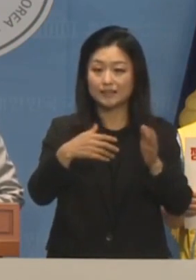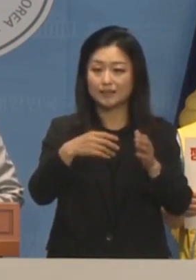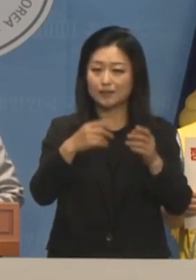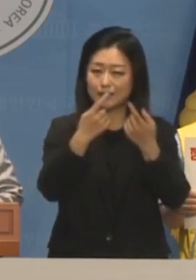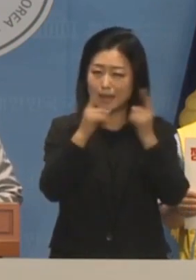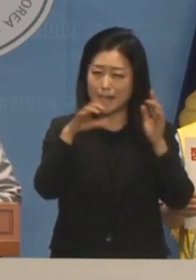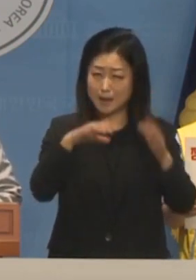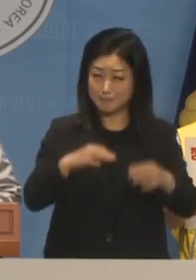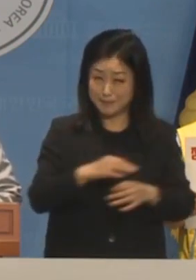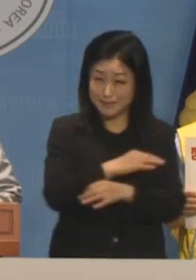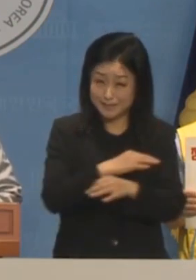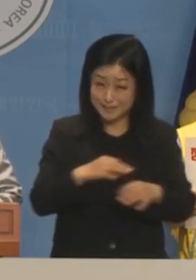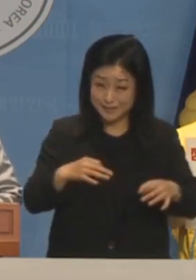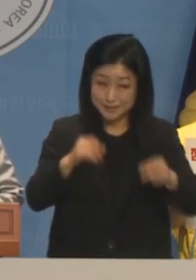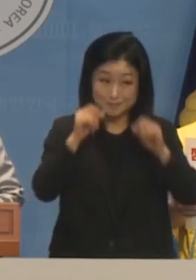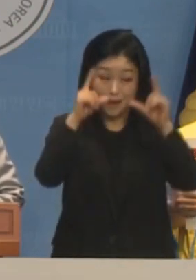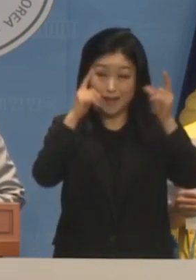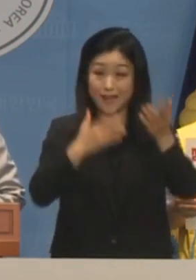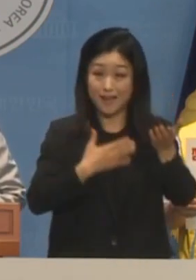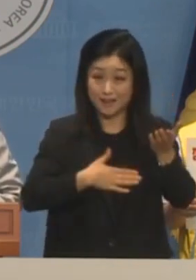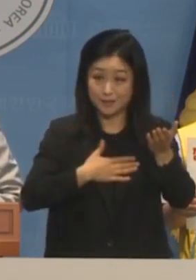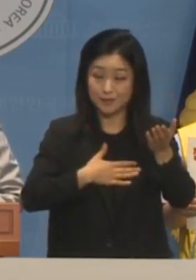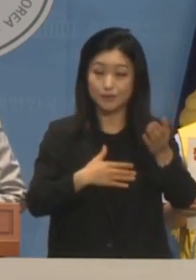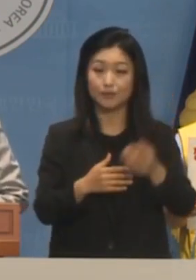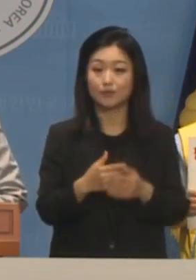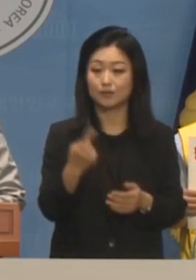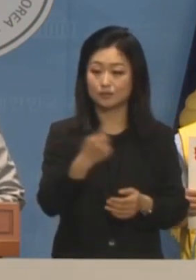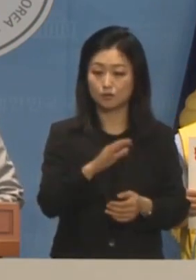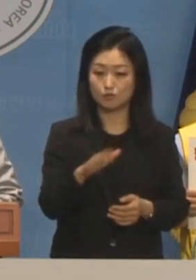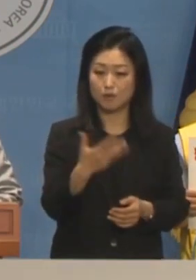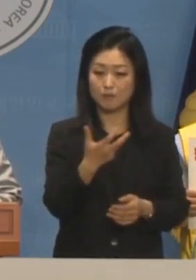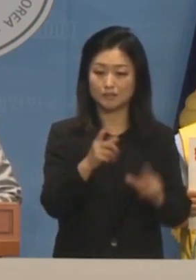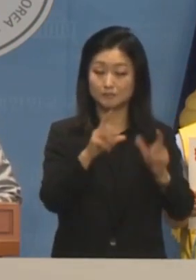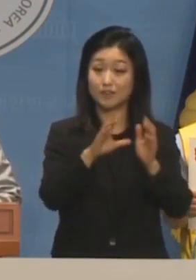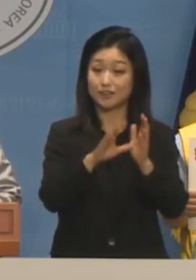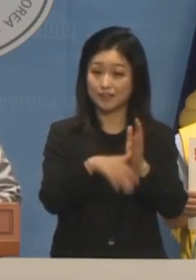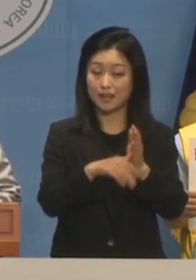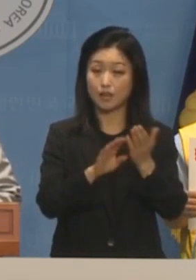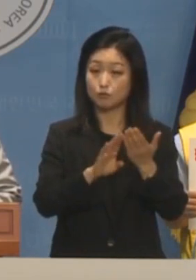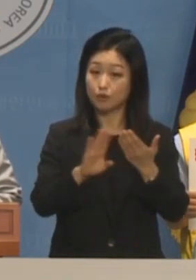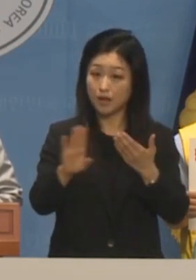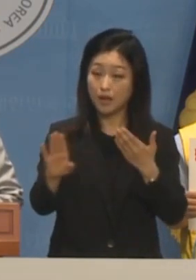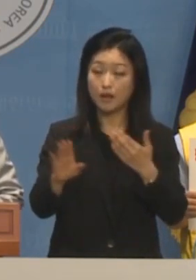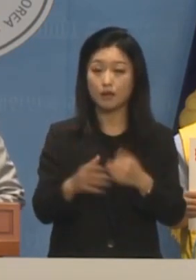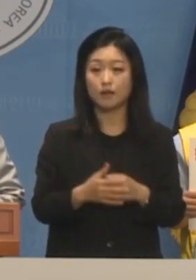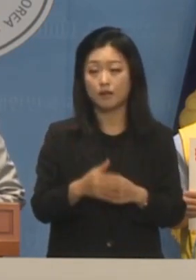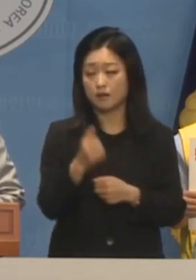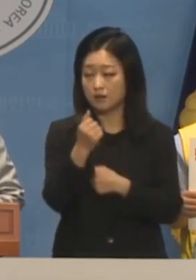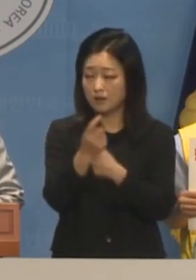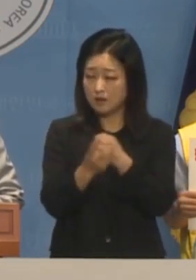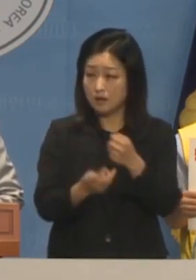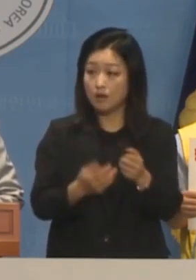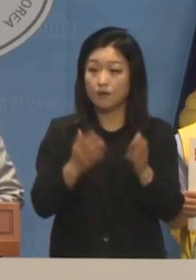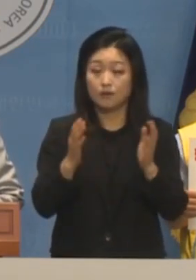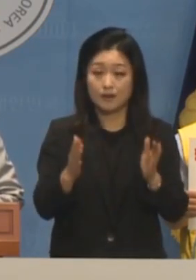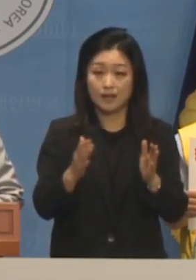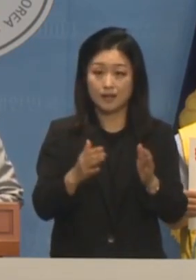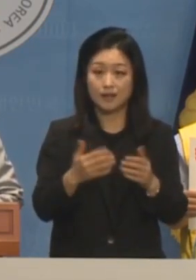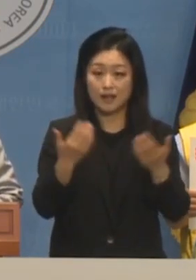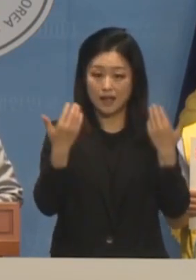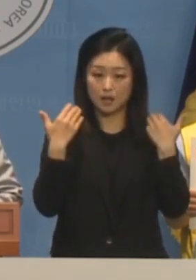사학비리를 떠올리지 않을 수 없습니다. 지난 1980년 이후 수십 년간